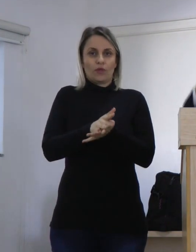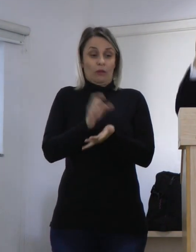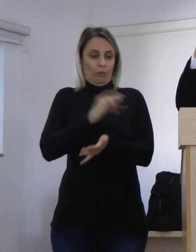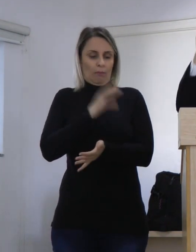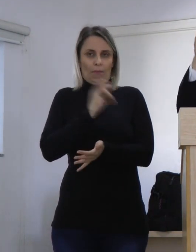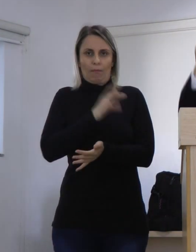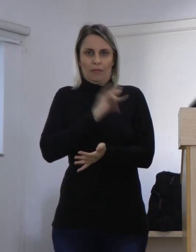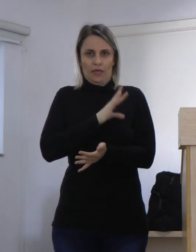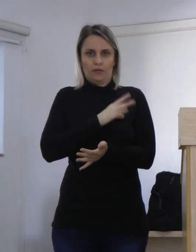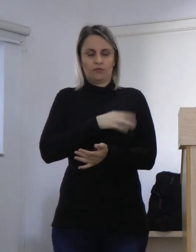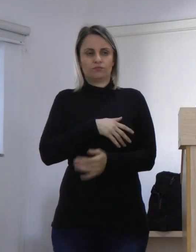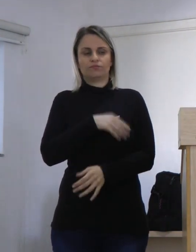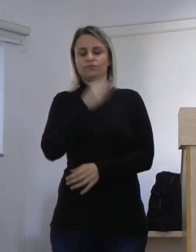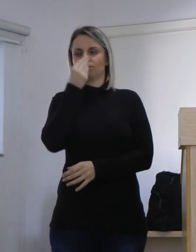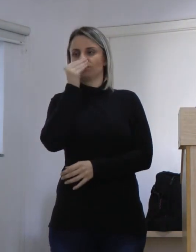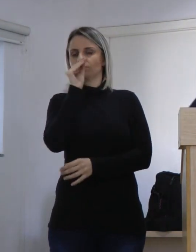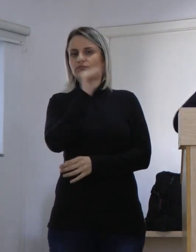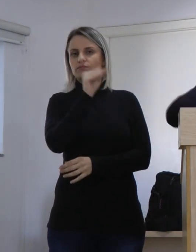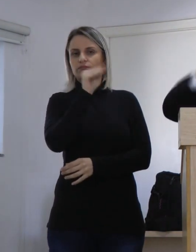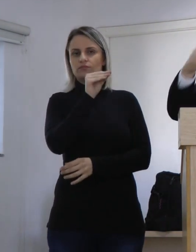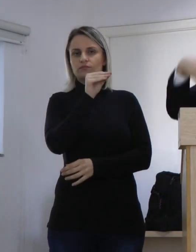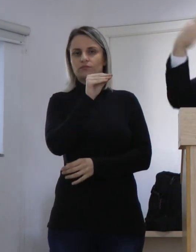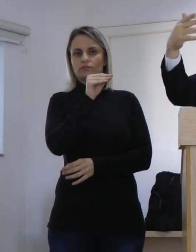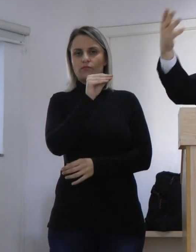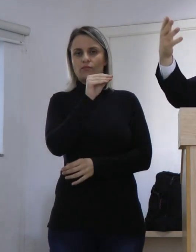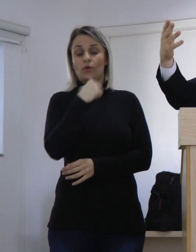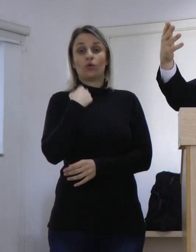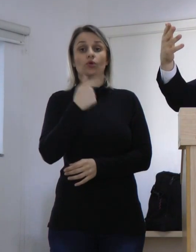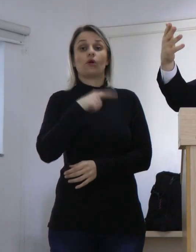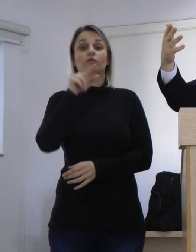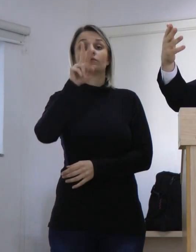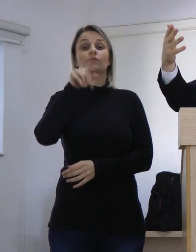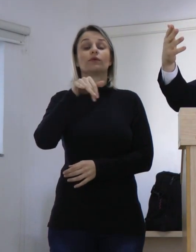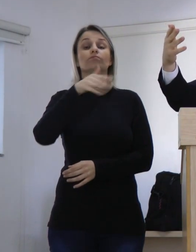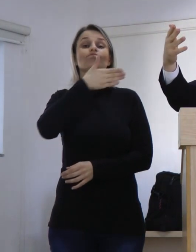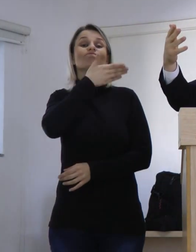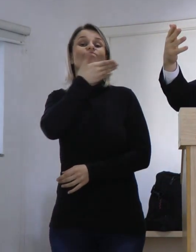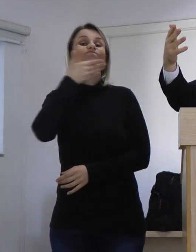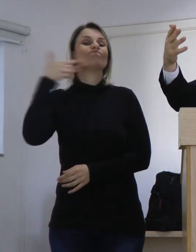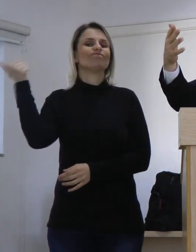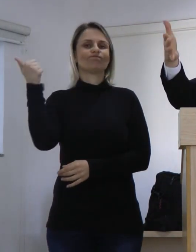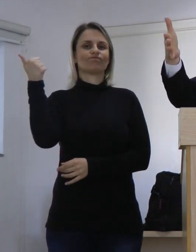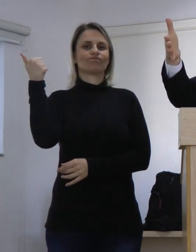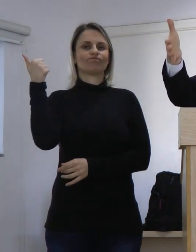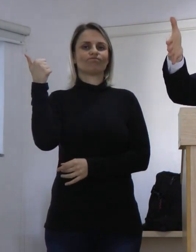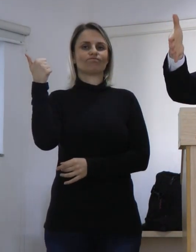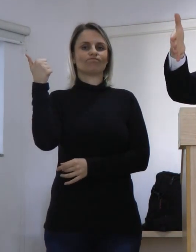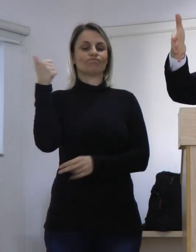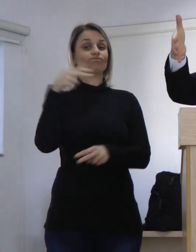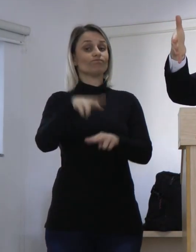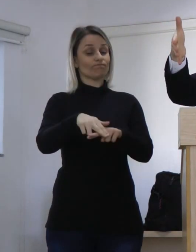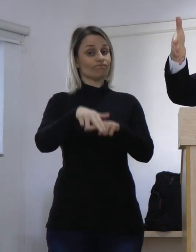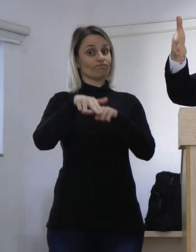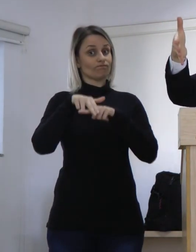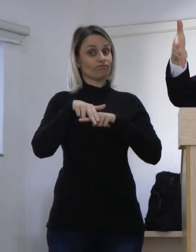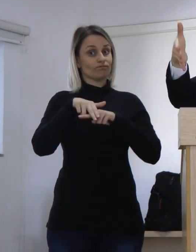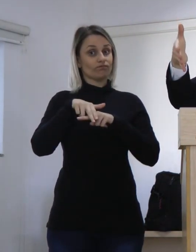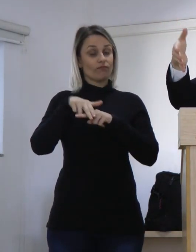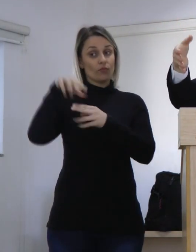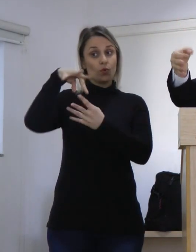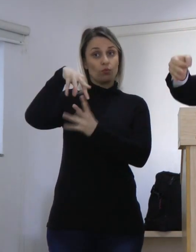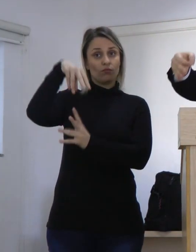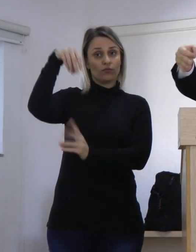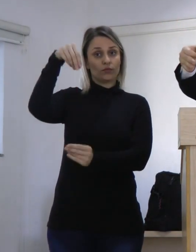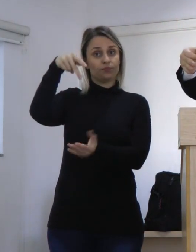covardes, omissos. Nós vamos ser muito melhores. E por isso o Espírito Verdade nos